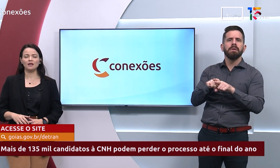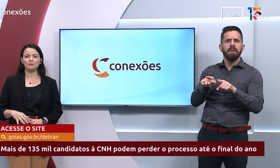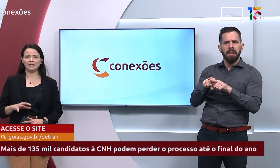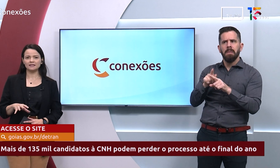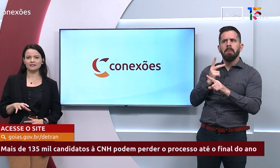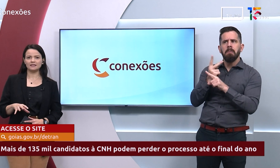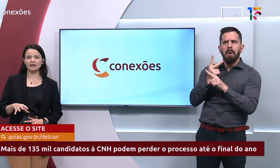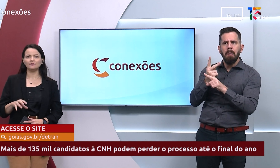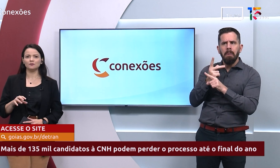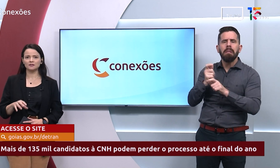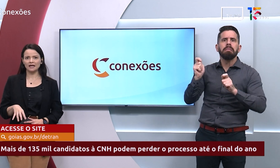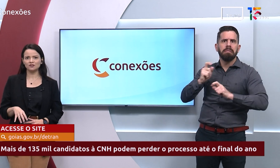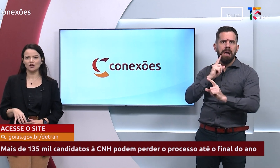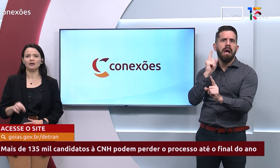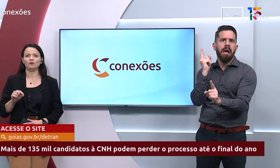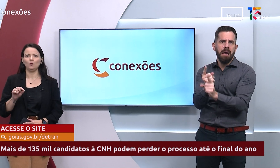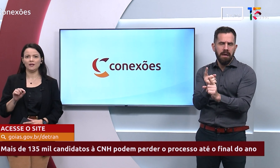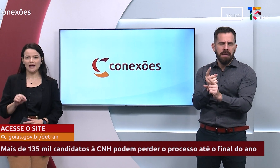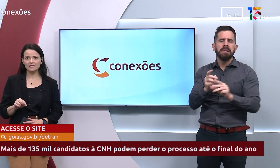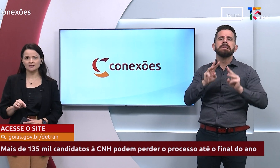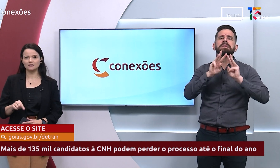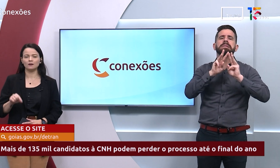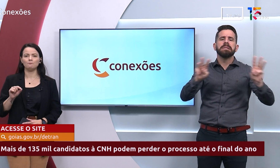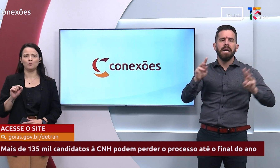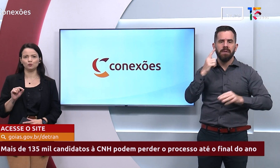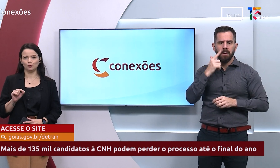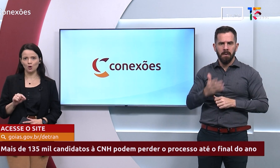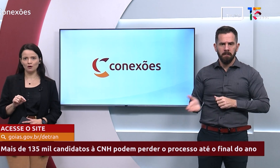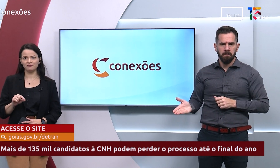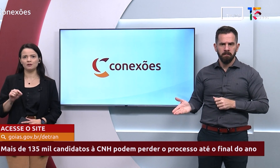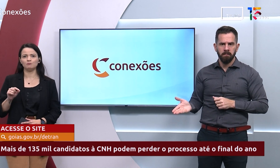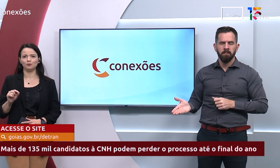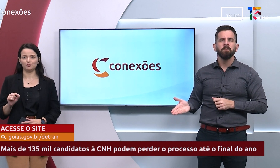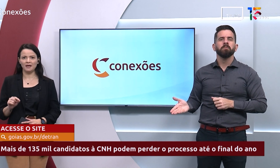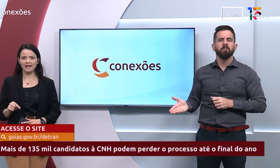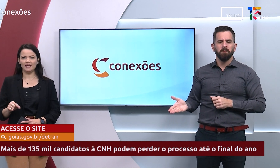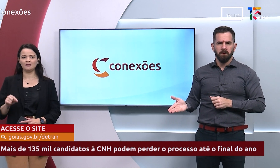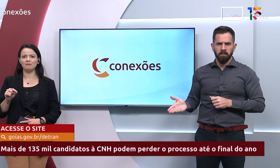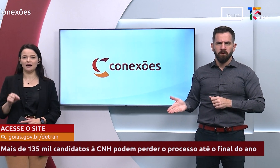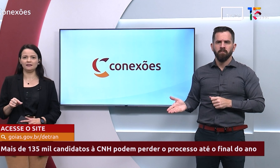pesquisa. Para acessar, o site é Goiás.